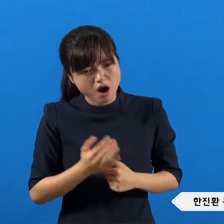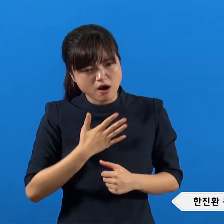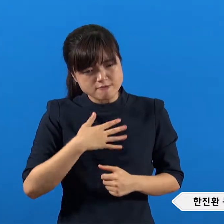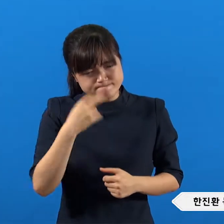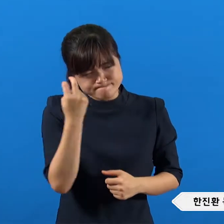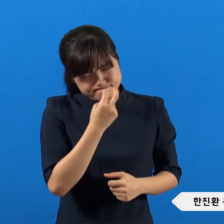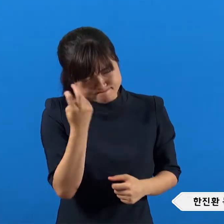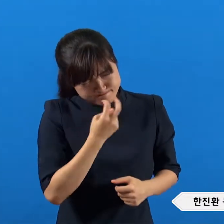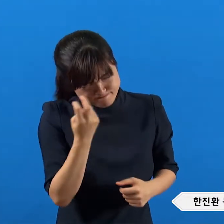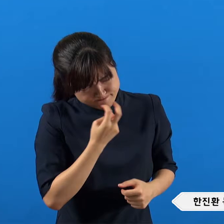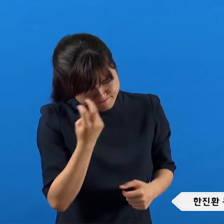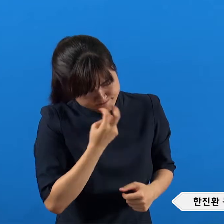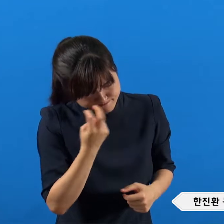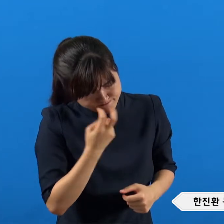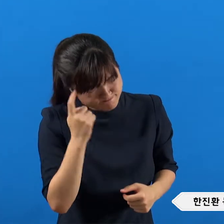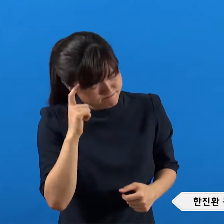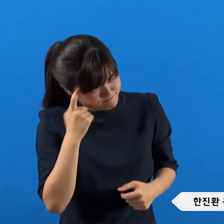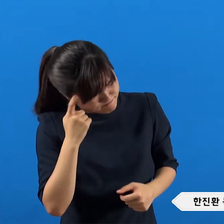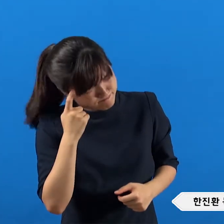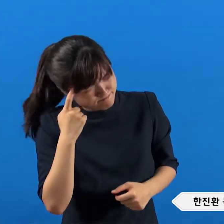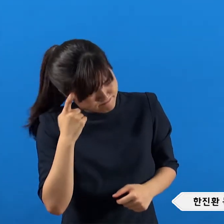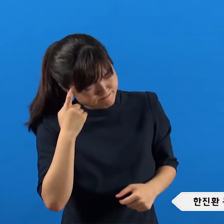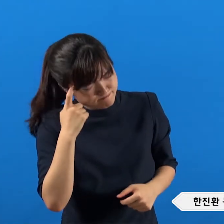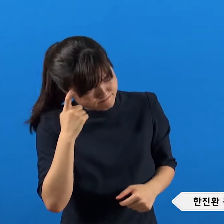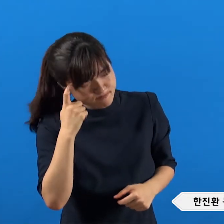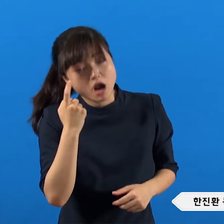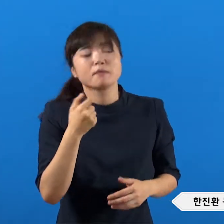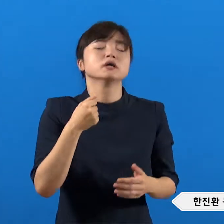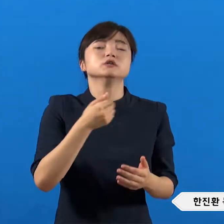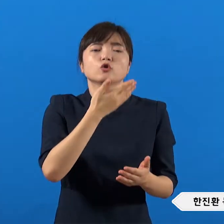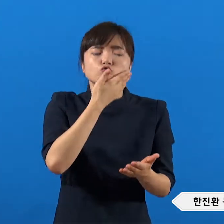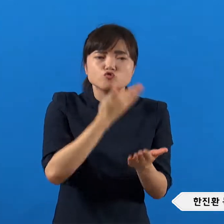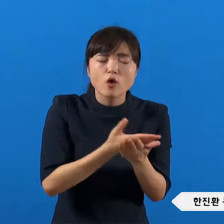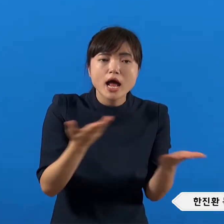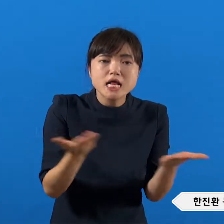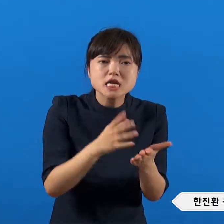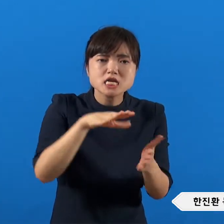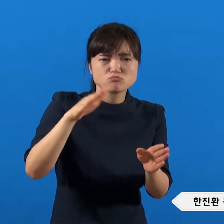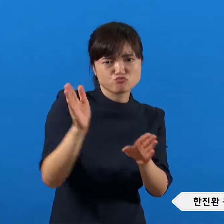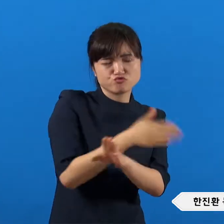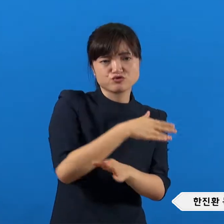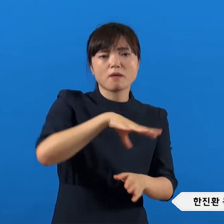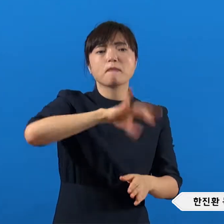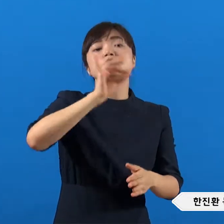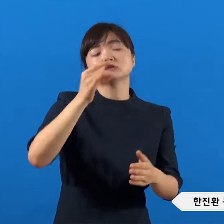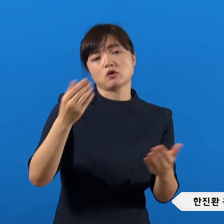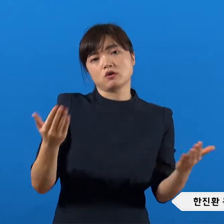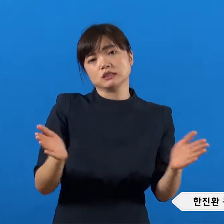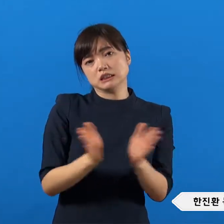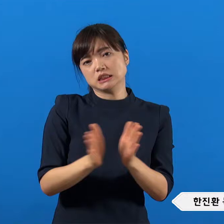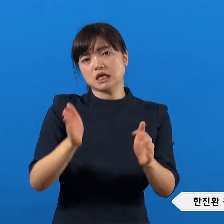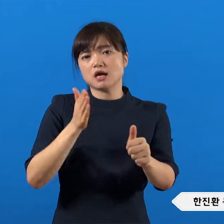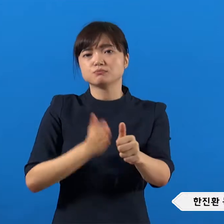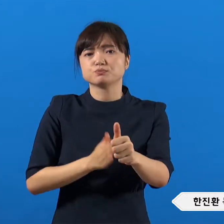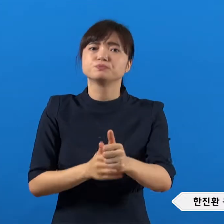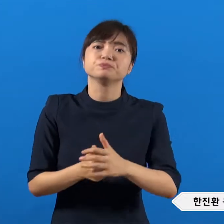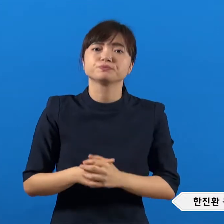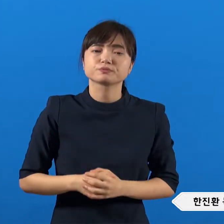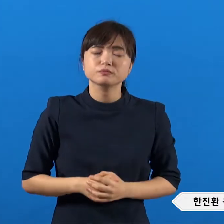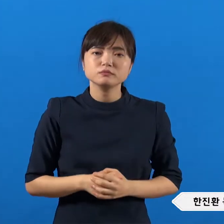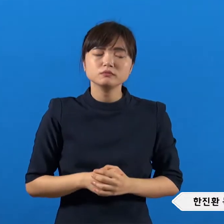눈에서 불꽃이 튀듯이 그렇게 살피면서 중요한 것들을 찾아서 우선적으로 해야 된다 하는 뜻이죠.